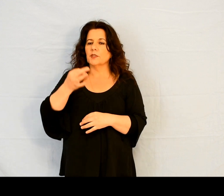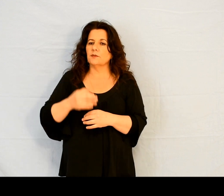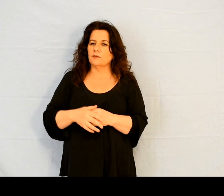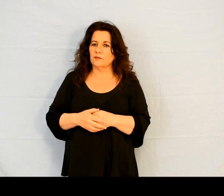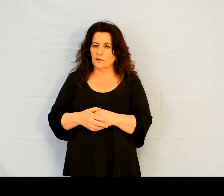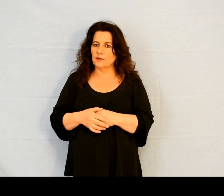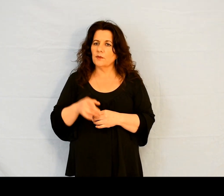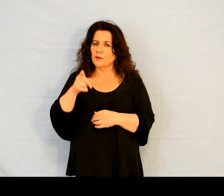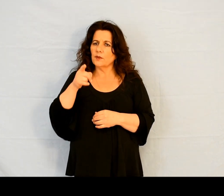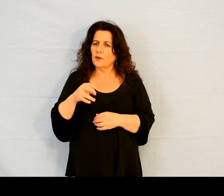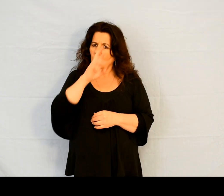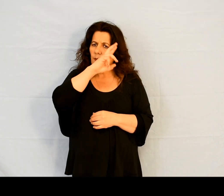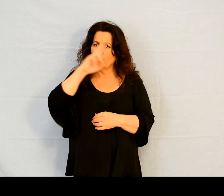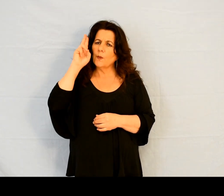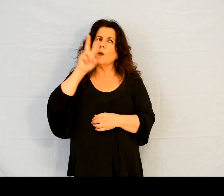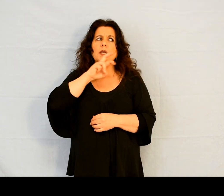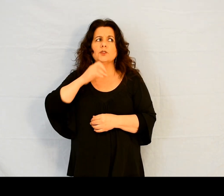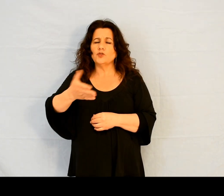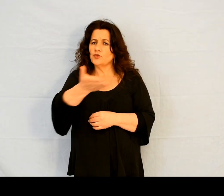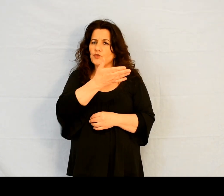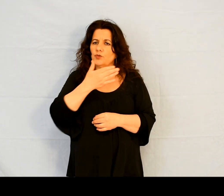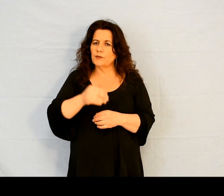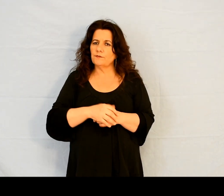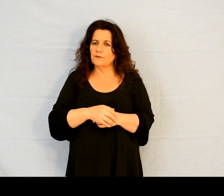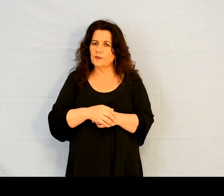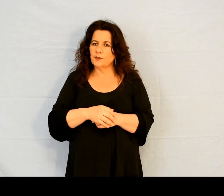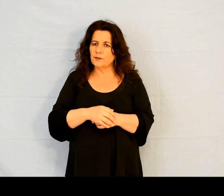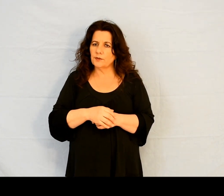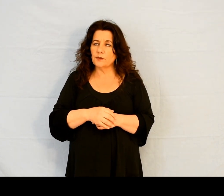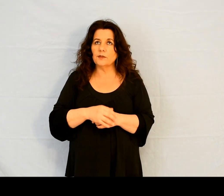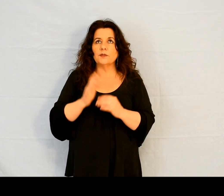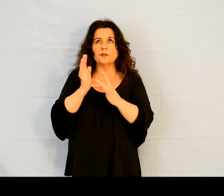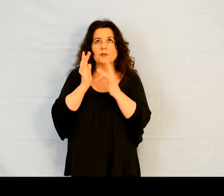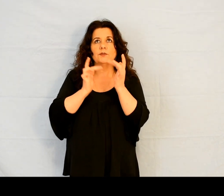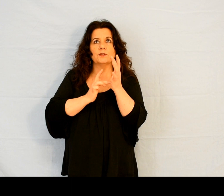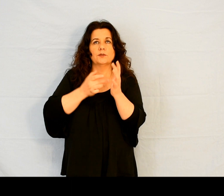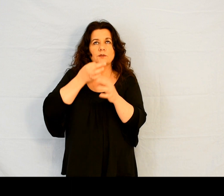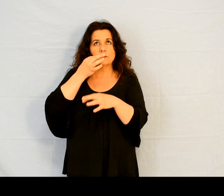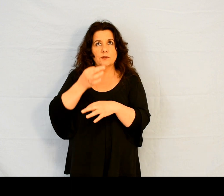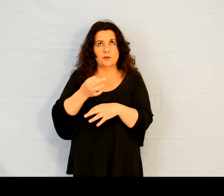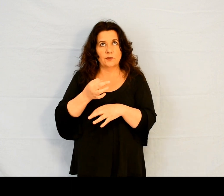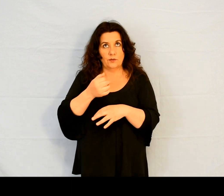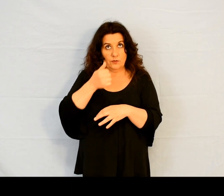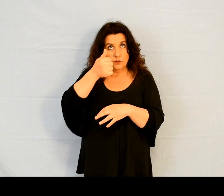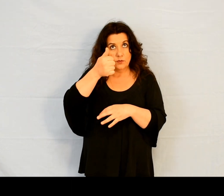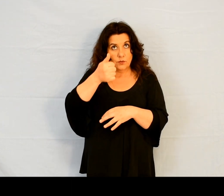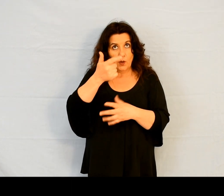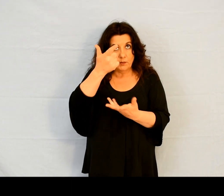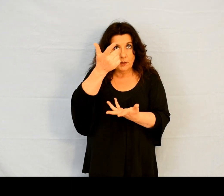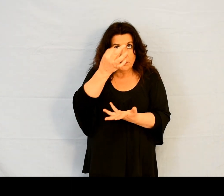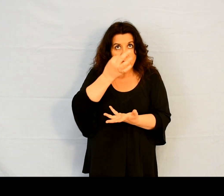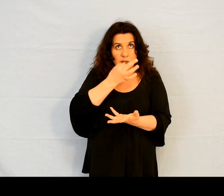Jésus lui demanda « Dis-tu cela de toi-même, ou bien d'autres te l'ont dit à mon sujet ?»